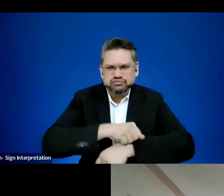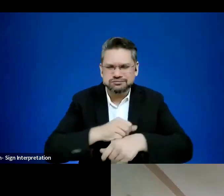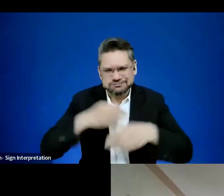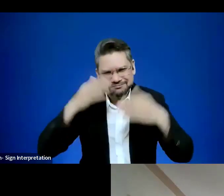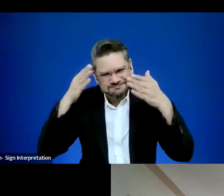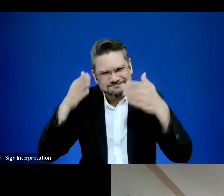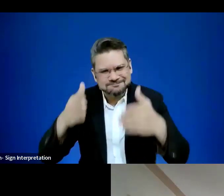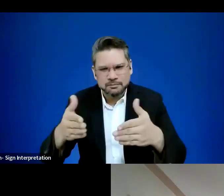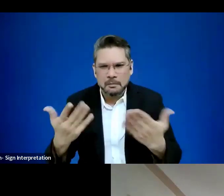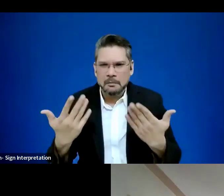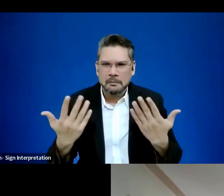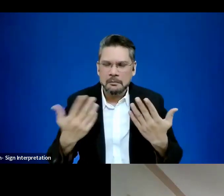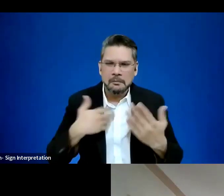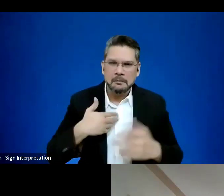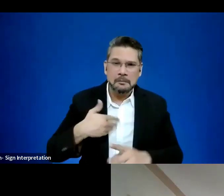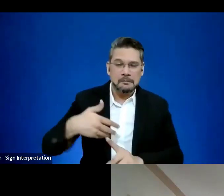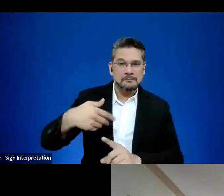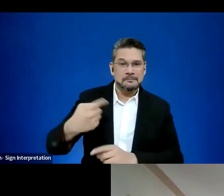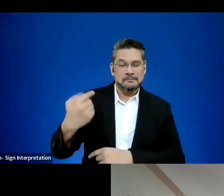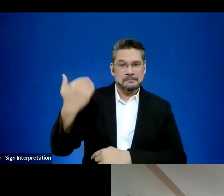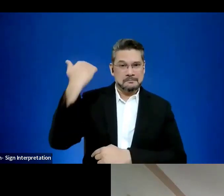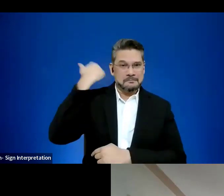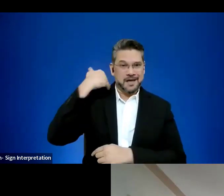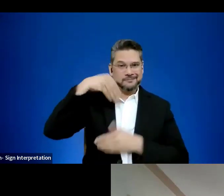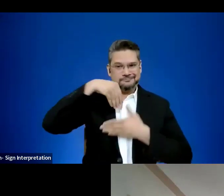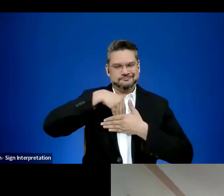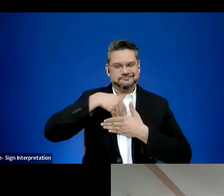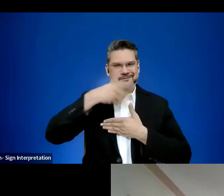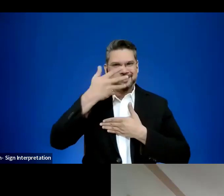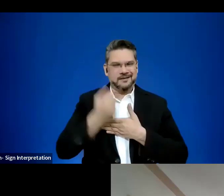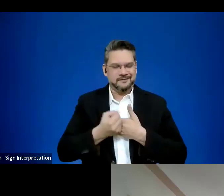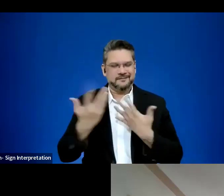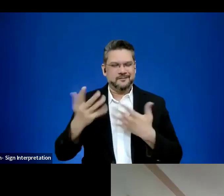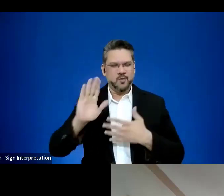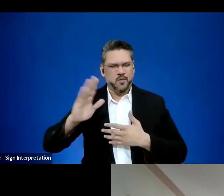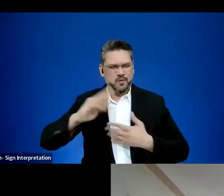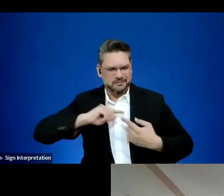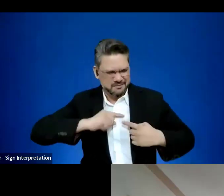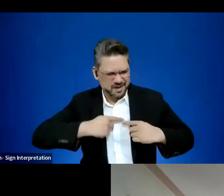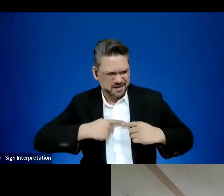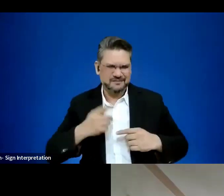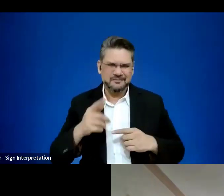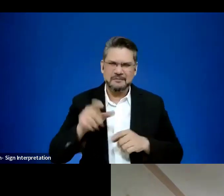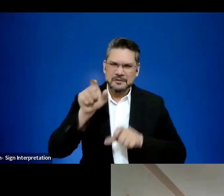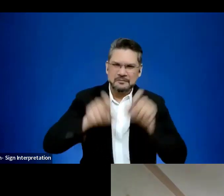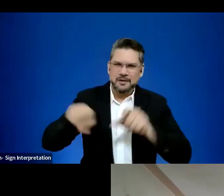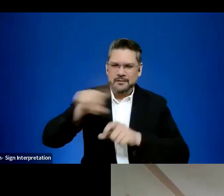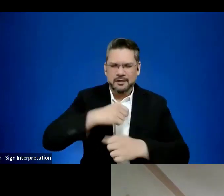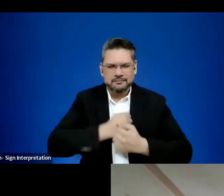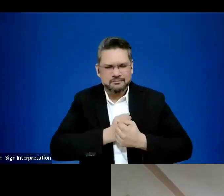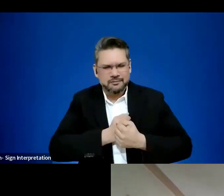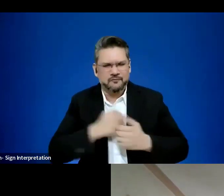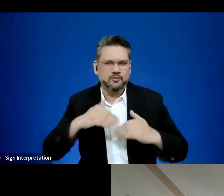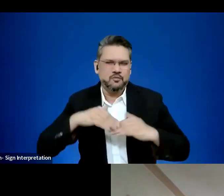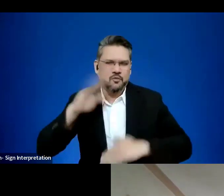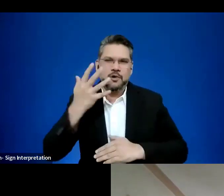有时候我小时候我想说，为什么他总是有那么多话可以讲。